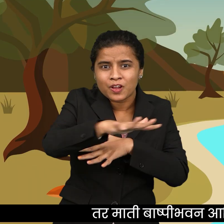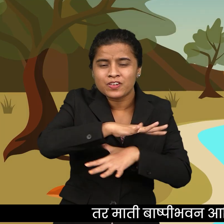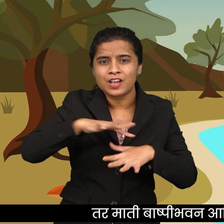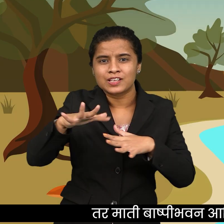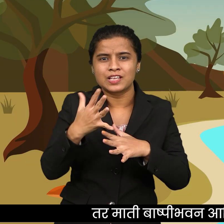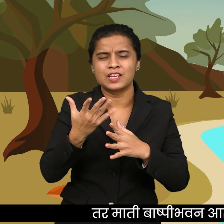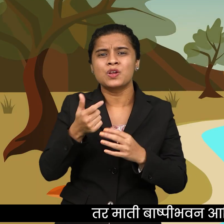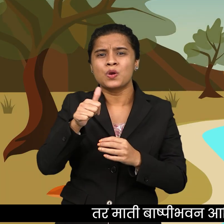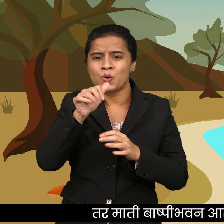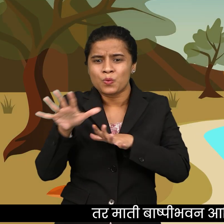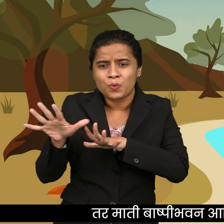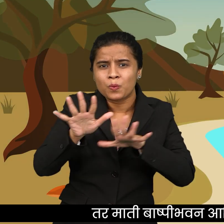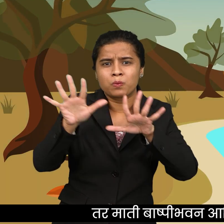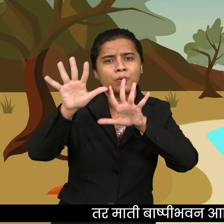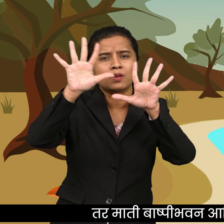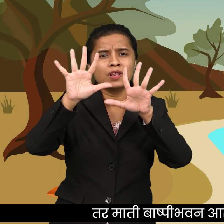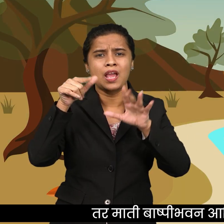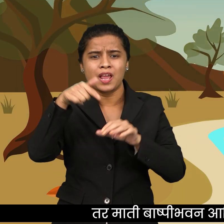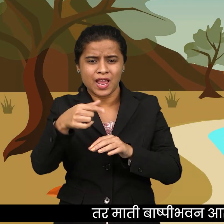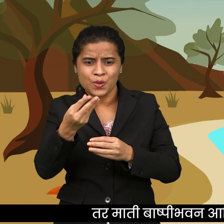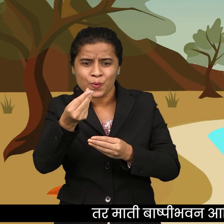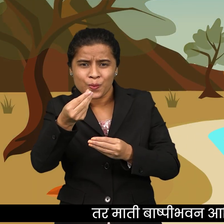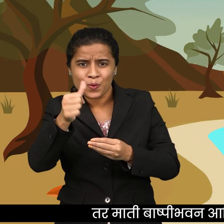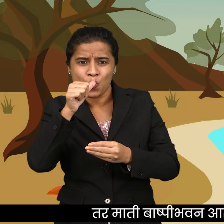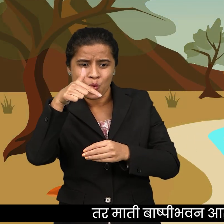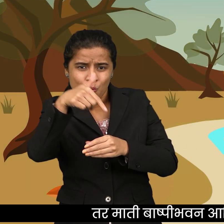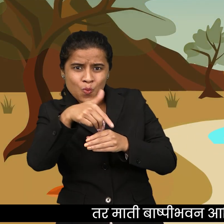आणि बाष्पोत्सर्जनाद्वारे पाणी गमावेल.